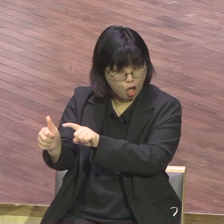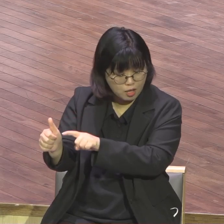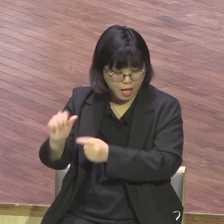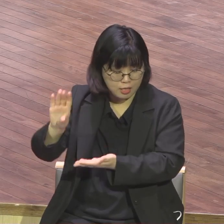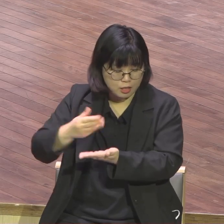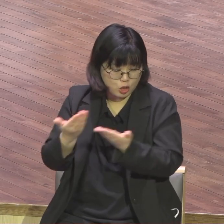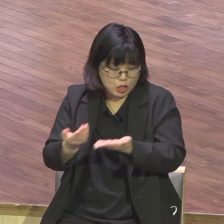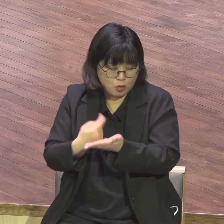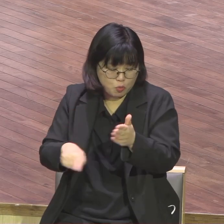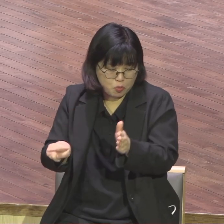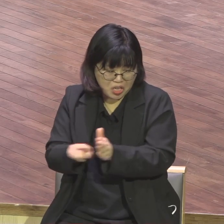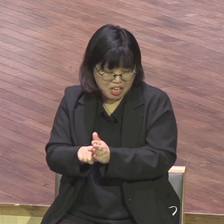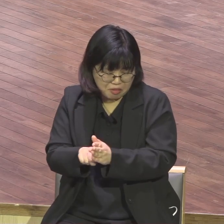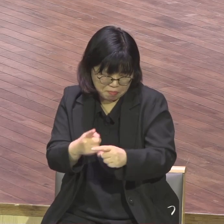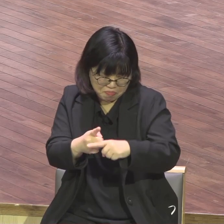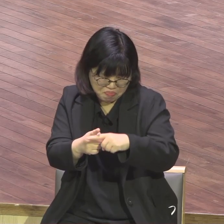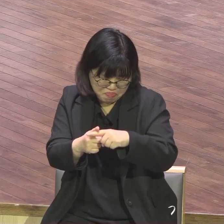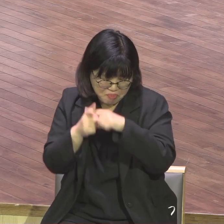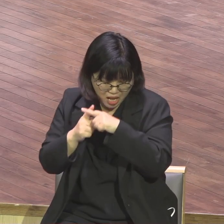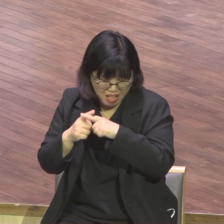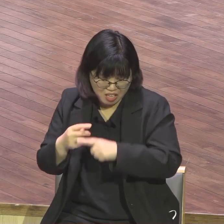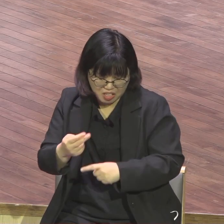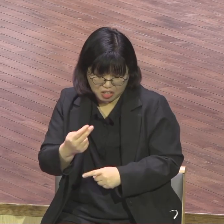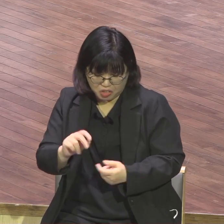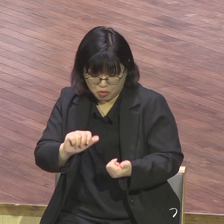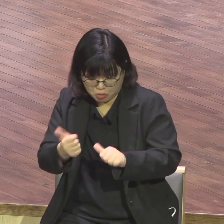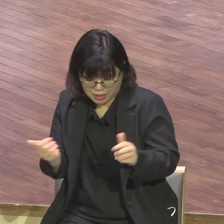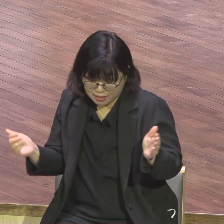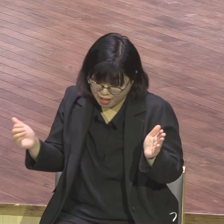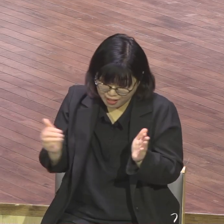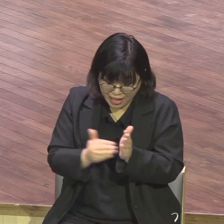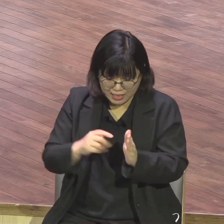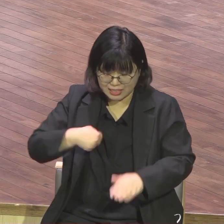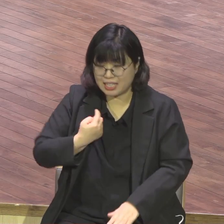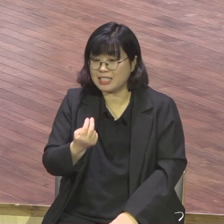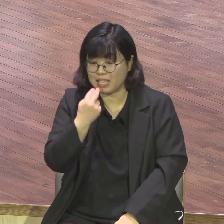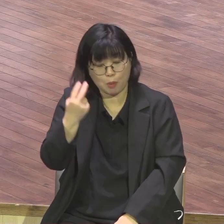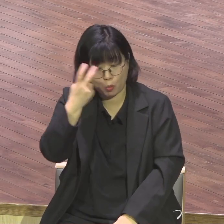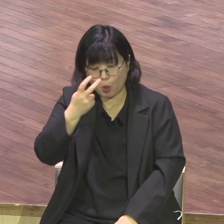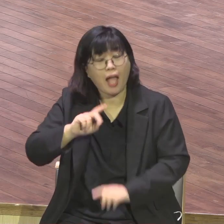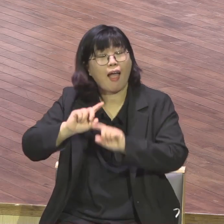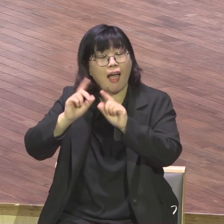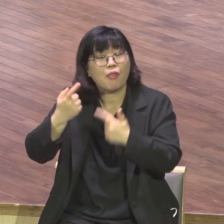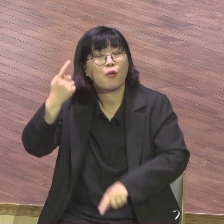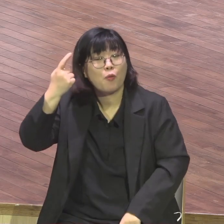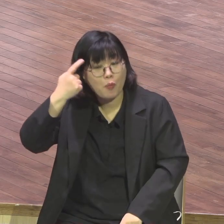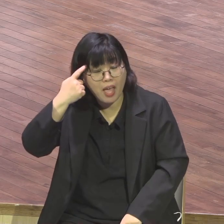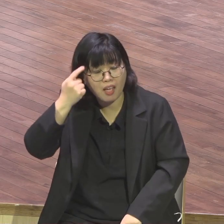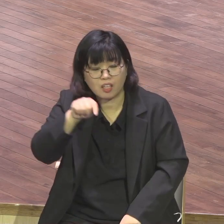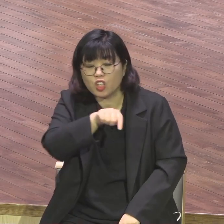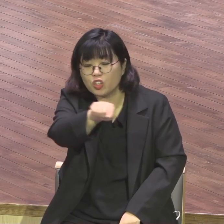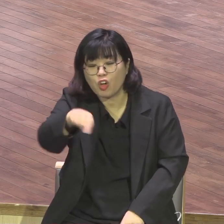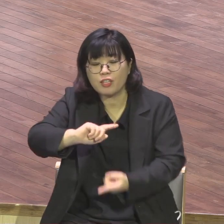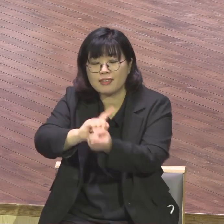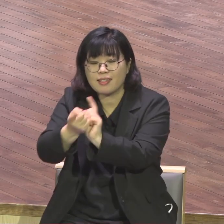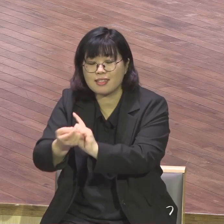목숨을 돌보지 아니한 것은 나를 섬기는 너의 일에 부족함을 채우려 함이니라.